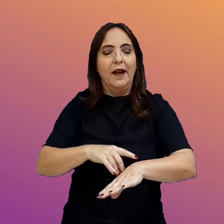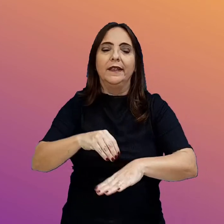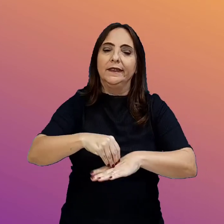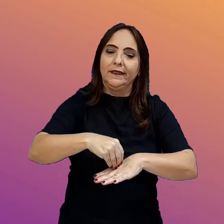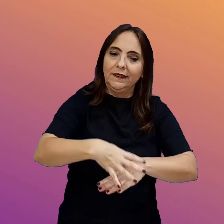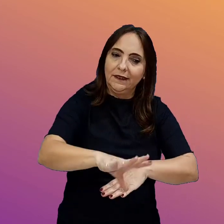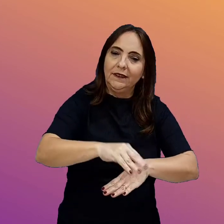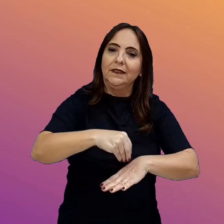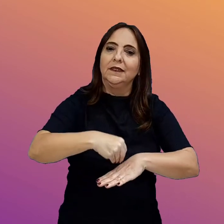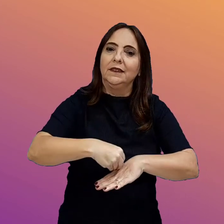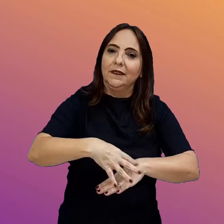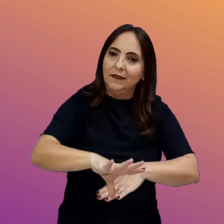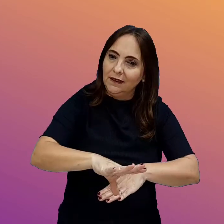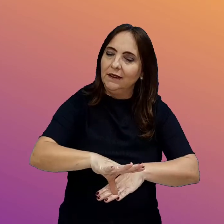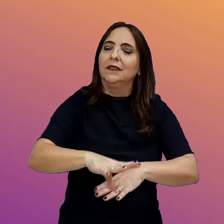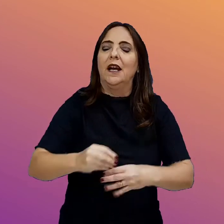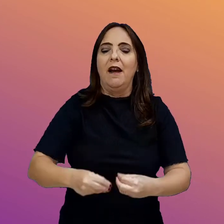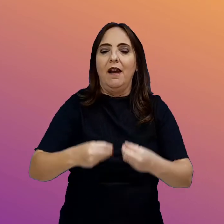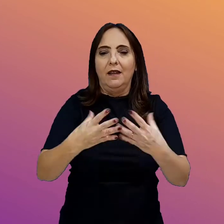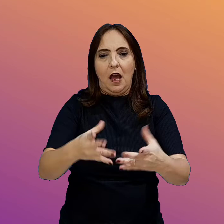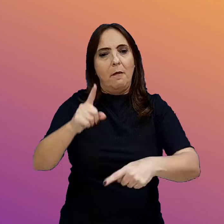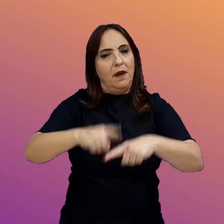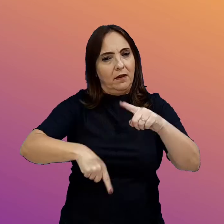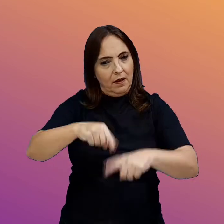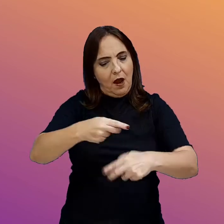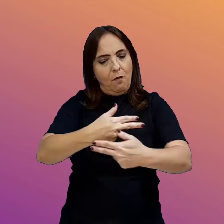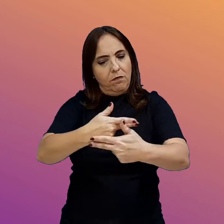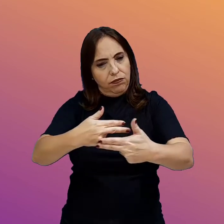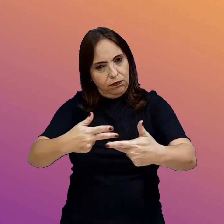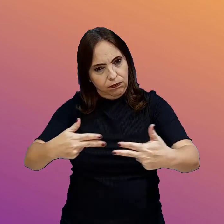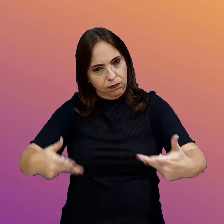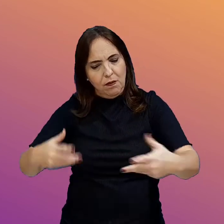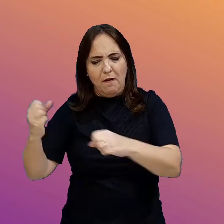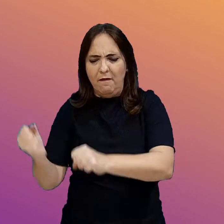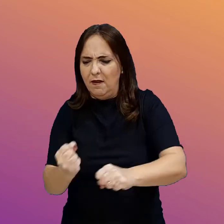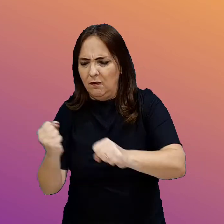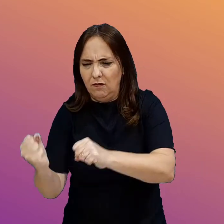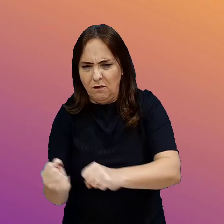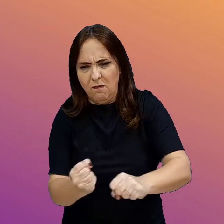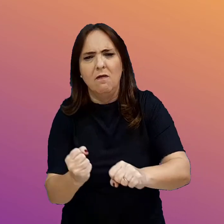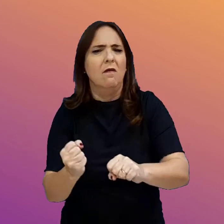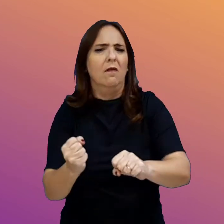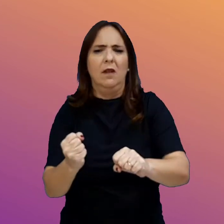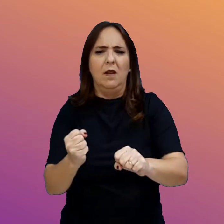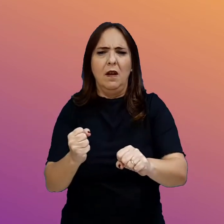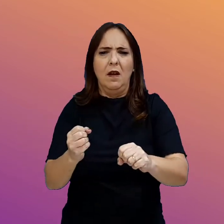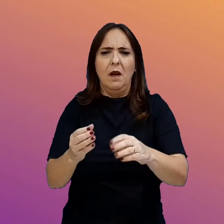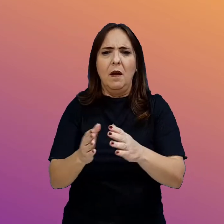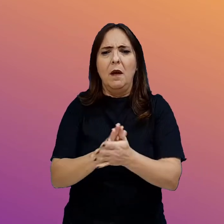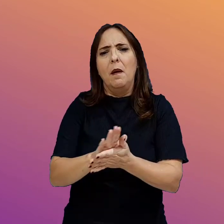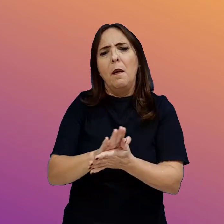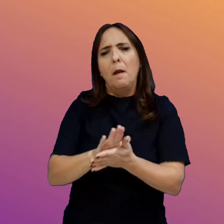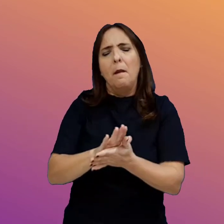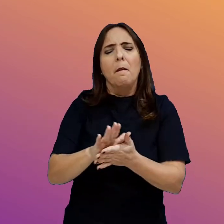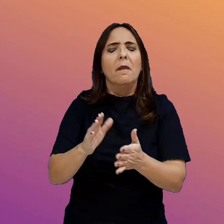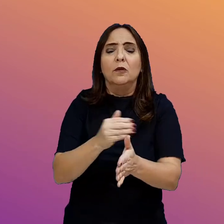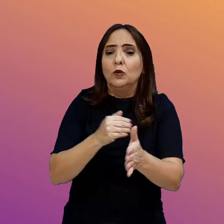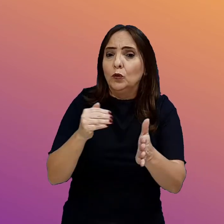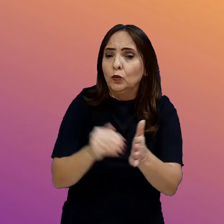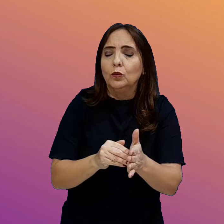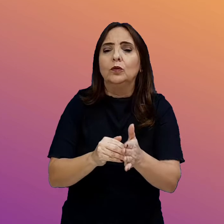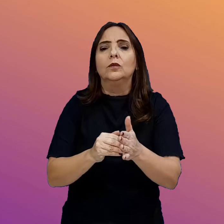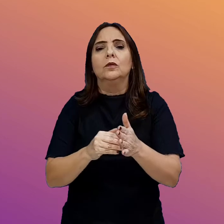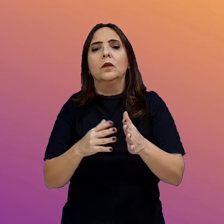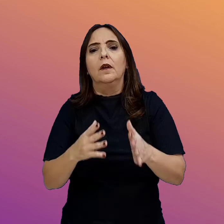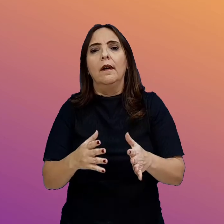banheiro, a gente dá as ferramentas, faz, ensina, e a gente treina também o olhar. Quais são os